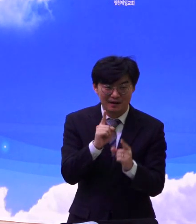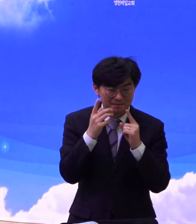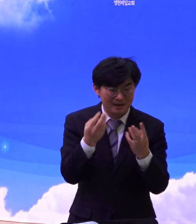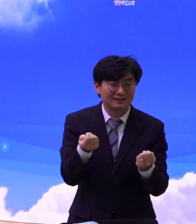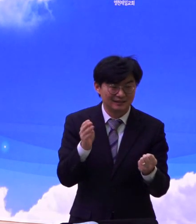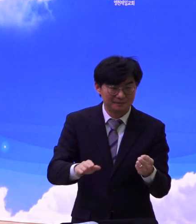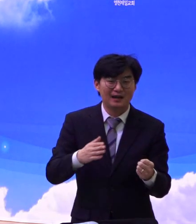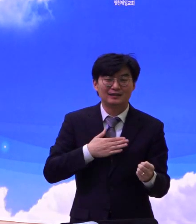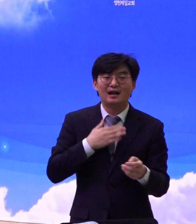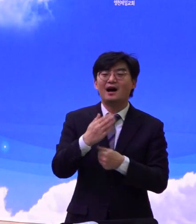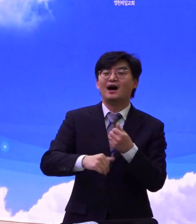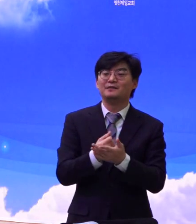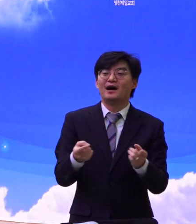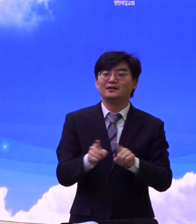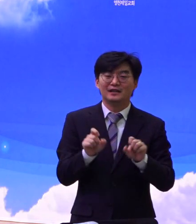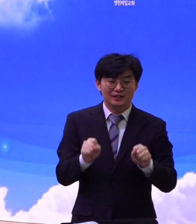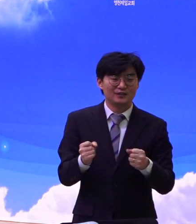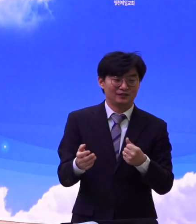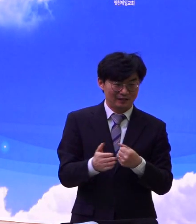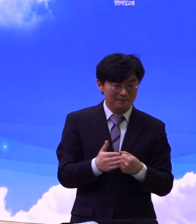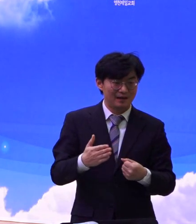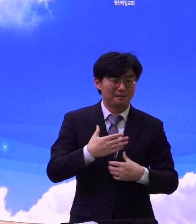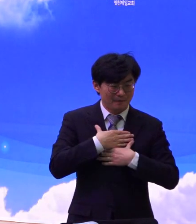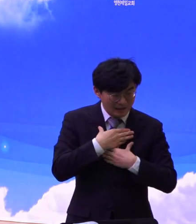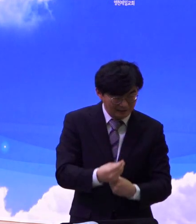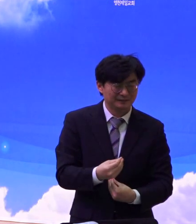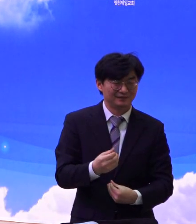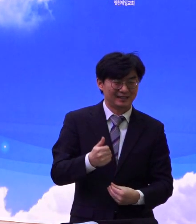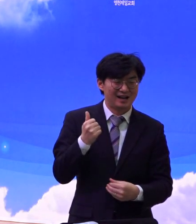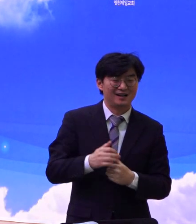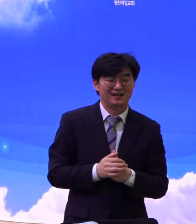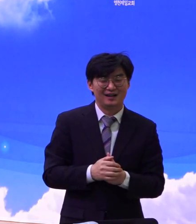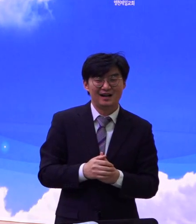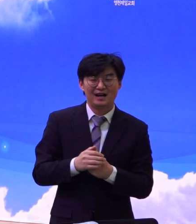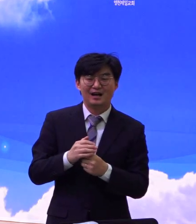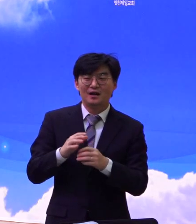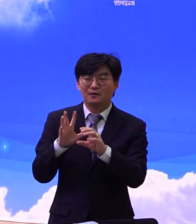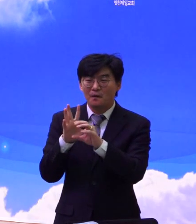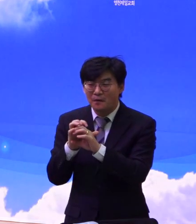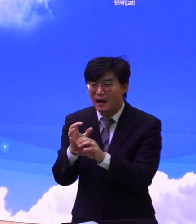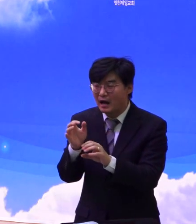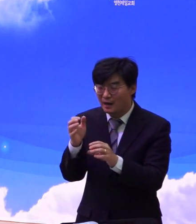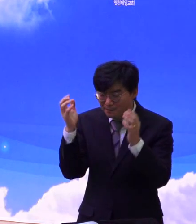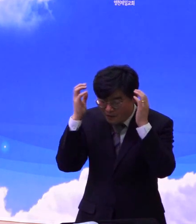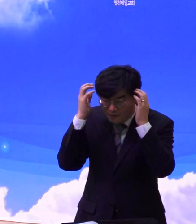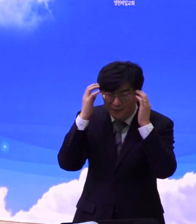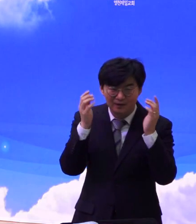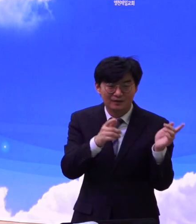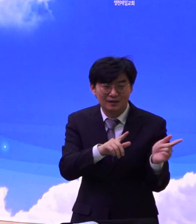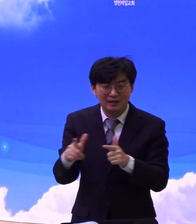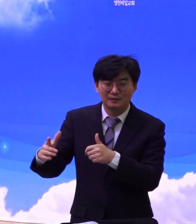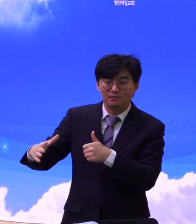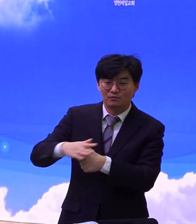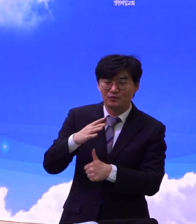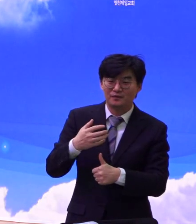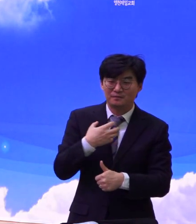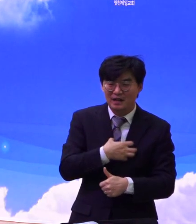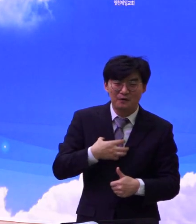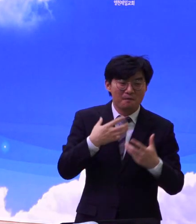믿습니다. 그 믿음이 여러분 가운데 있기를 소망합니다. 그리고 내가 가는 그 길에 하나님이 보여주신 그 길을 순종하며 갈